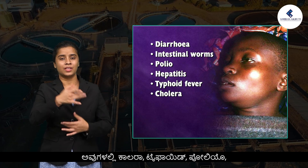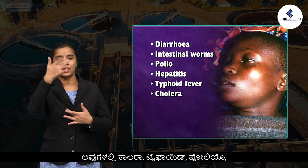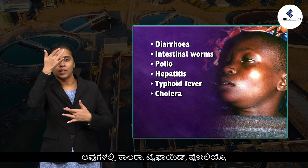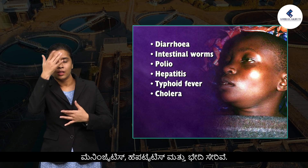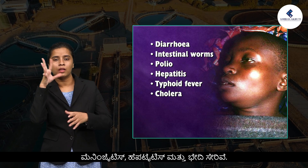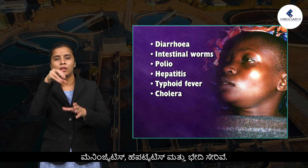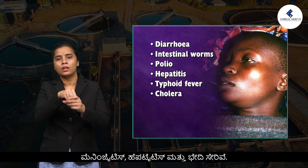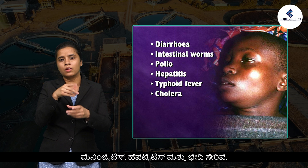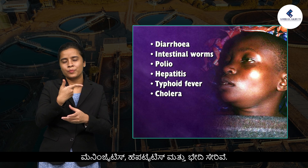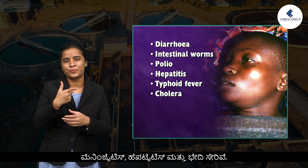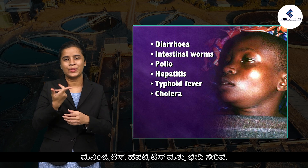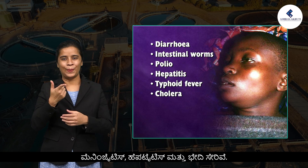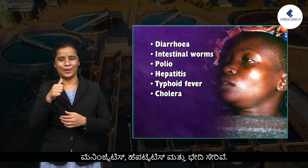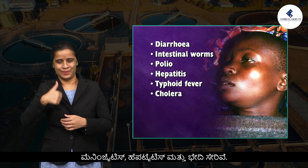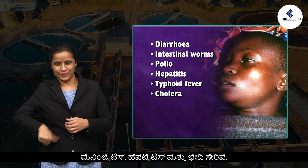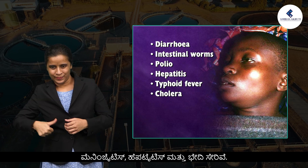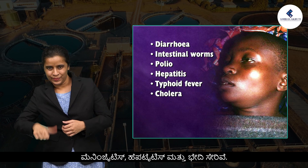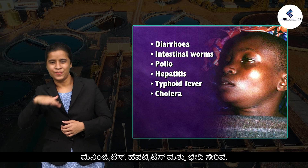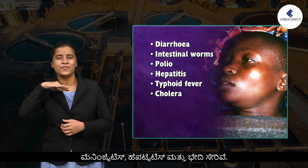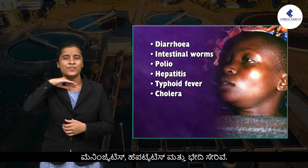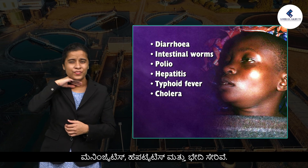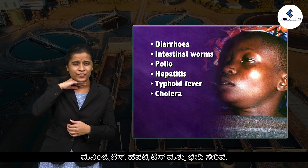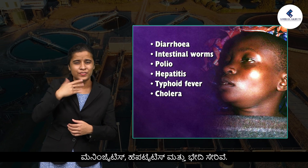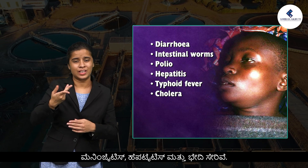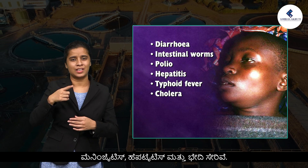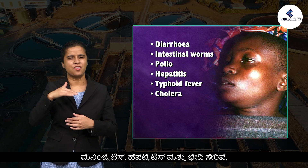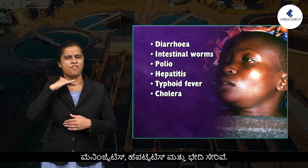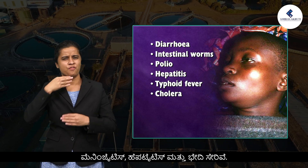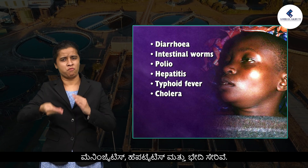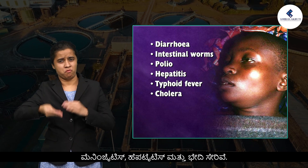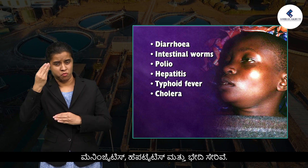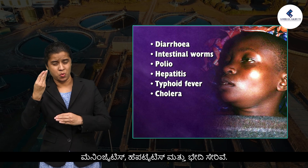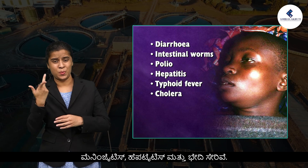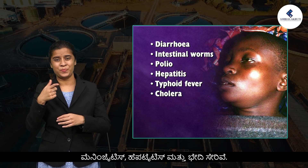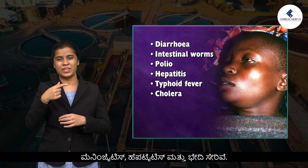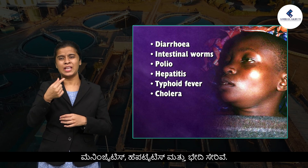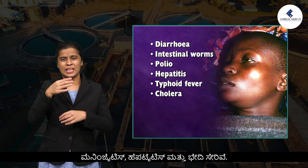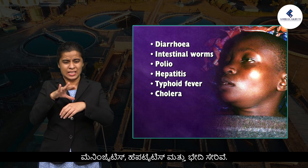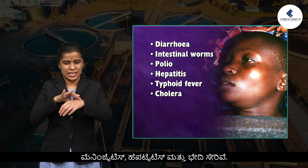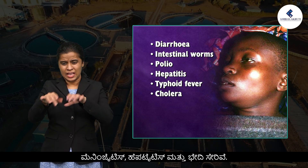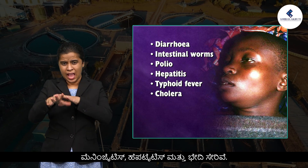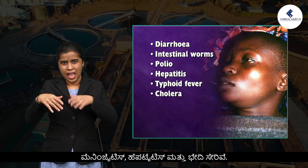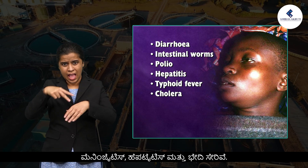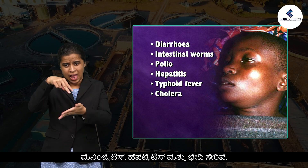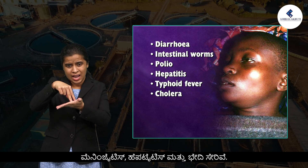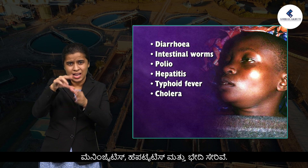ಪೋಲಿಯೋ, ಮೆನಿಂಜೈಟಿಸ್, ಹೈಪಟೈಟಿಸ್ ಮತ್ತು ಬೇದಿ ಸೇರಿವೆ.